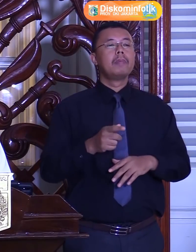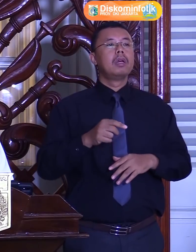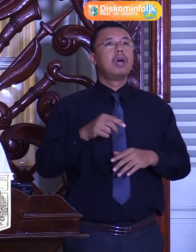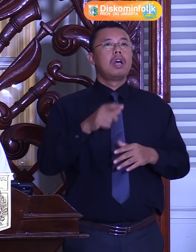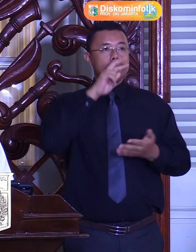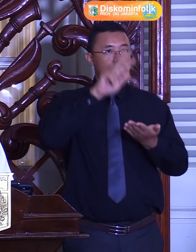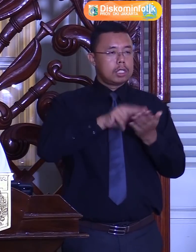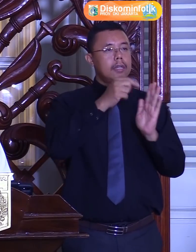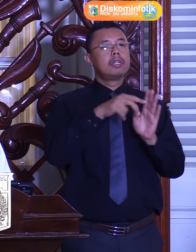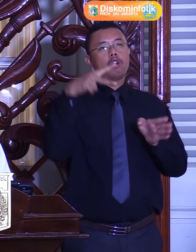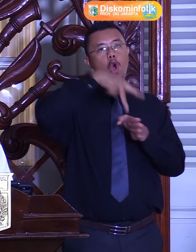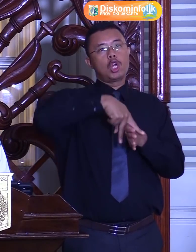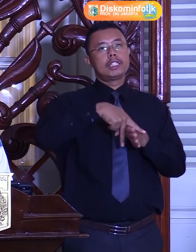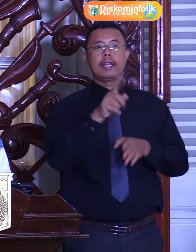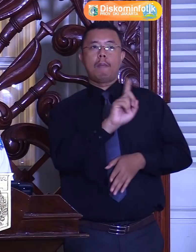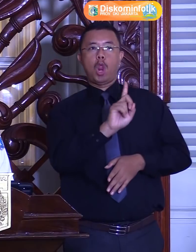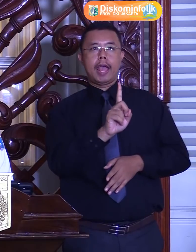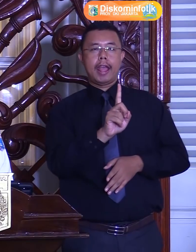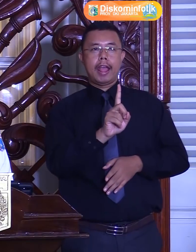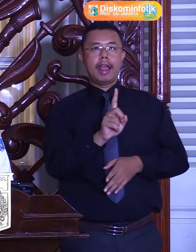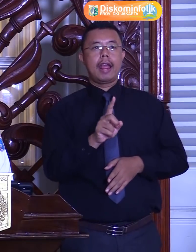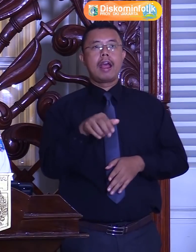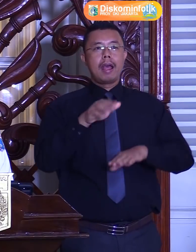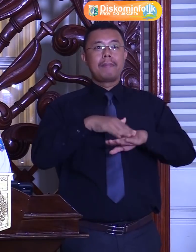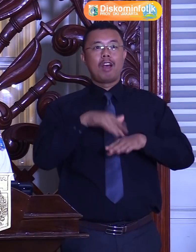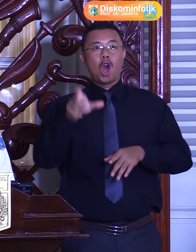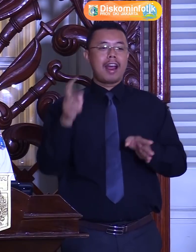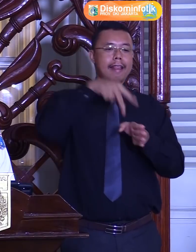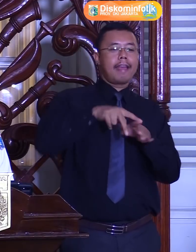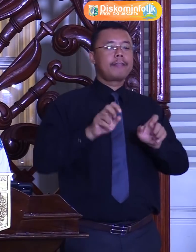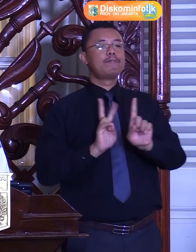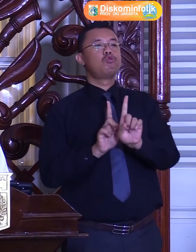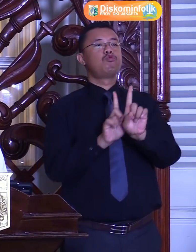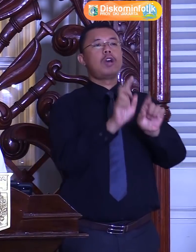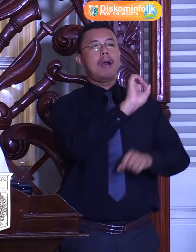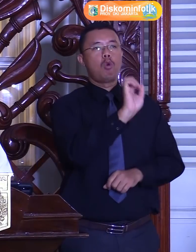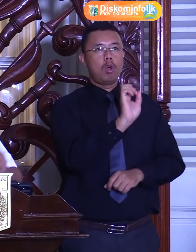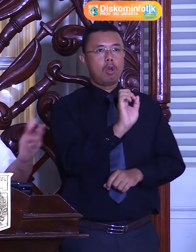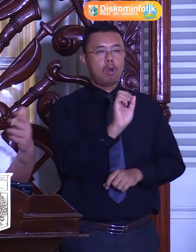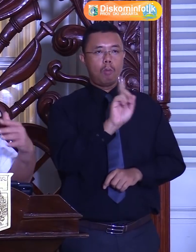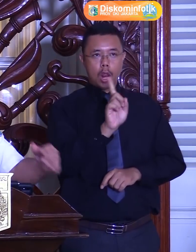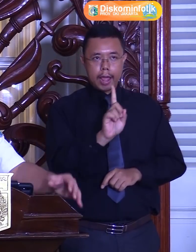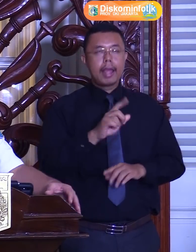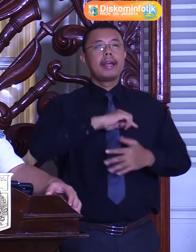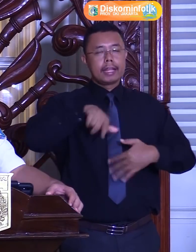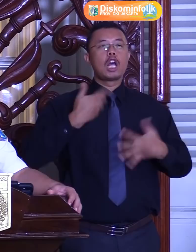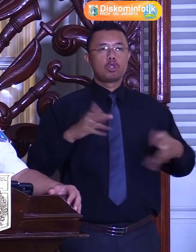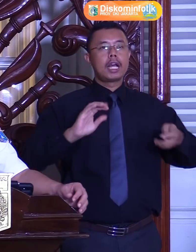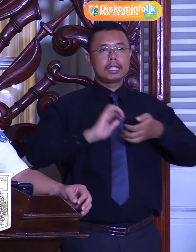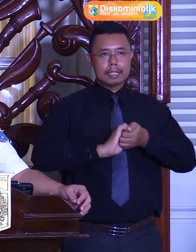tidak diizinkan untuk mengangkut orang, dan kita sudah berkoordinasi dengan